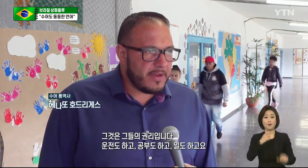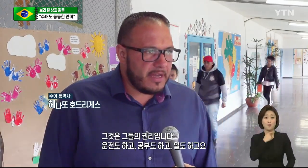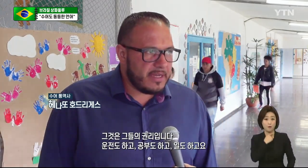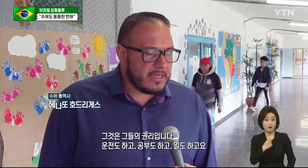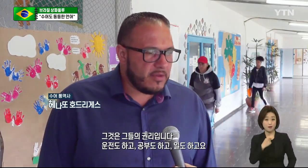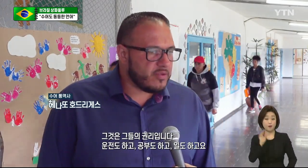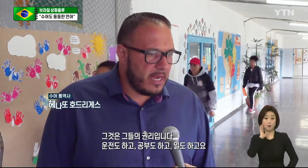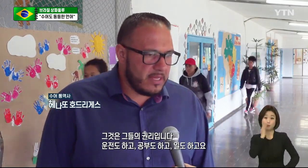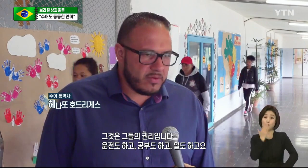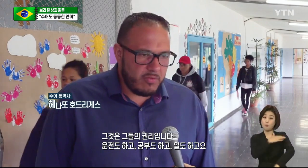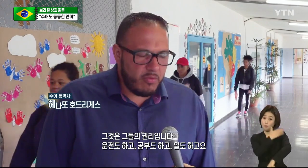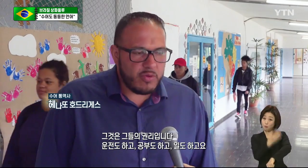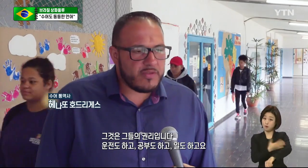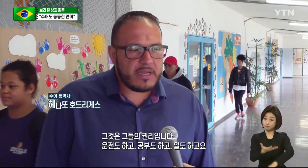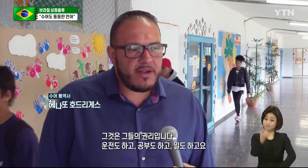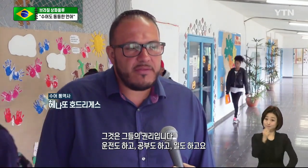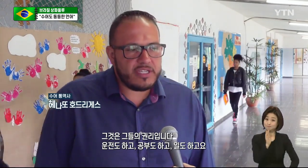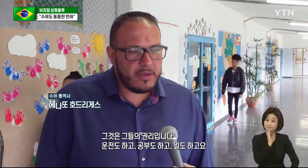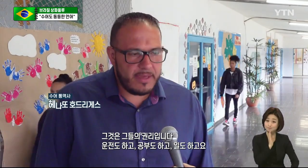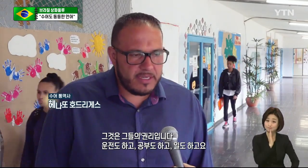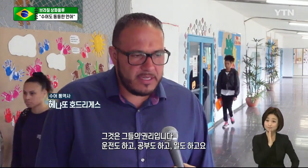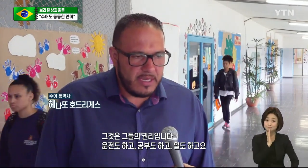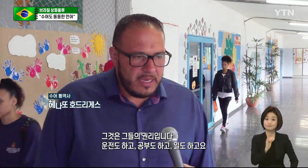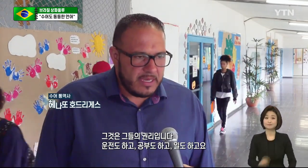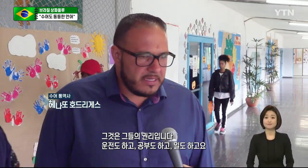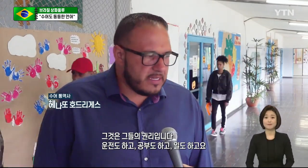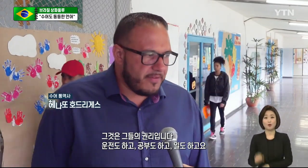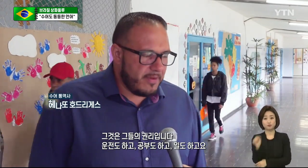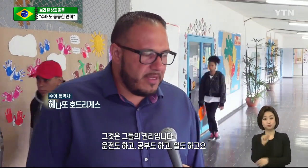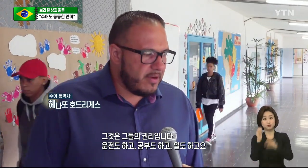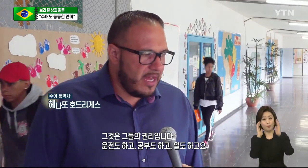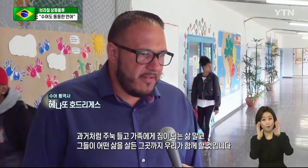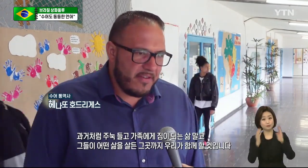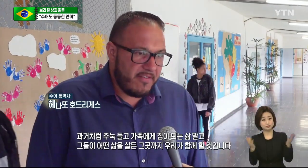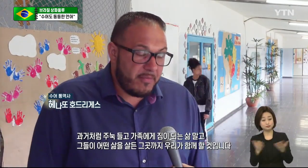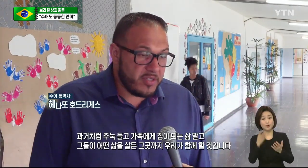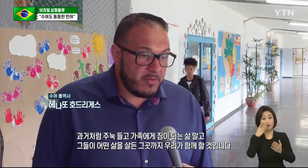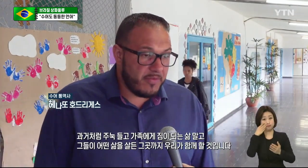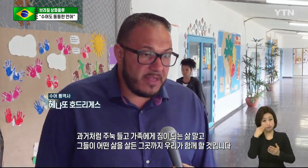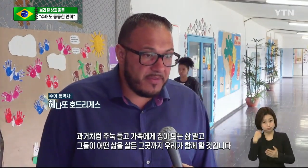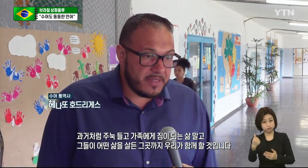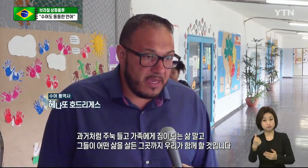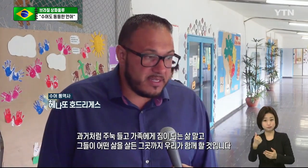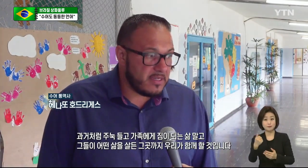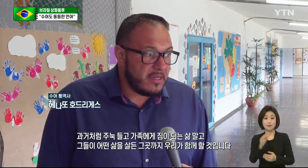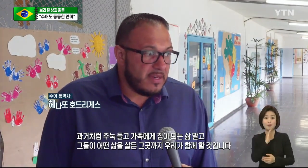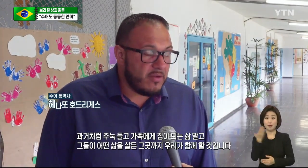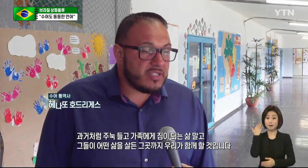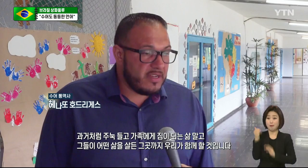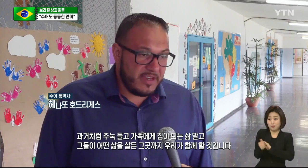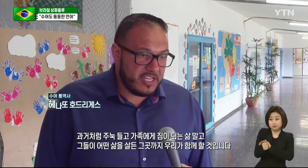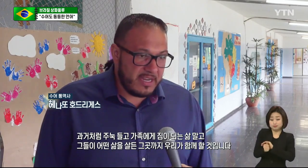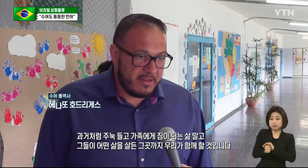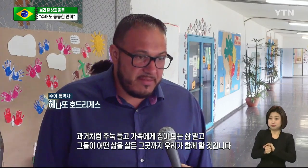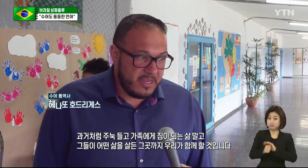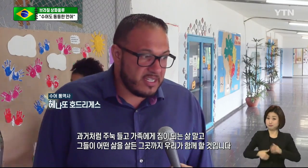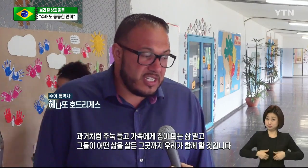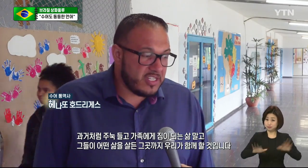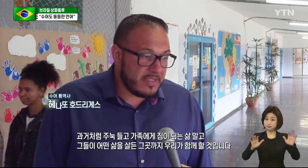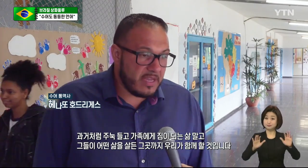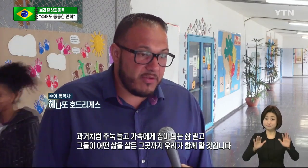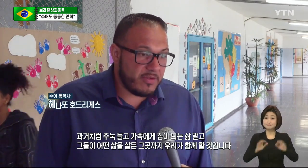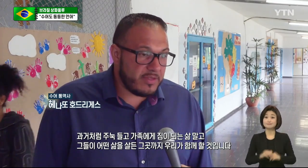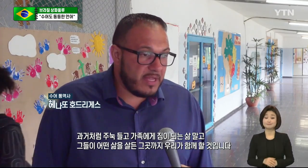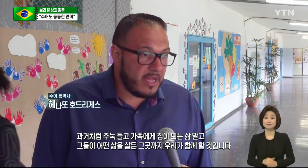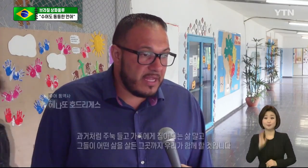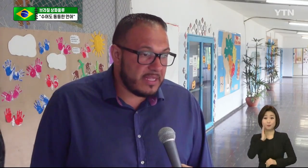e não ficar enclausurado como muitos ficavam antigamente, que às vezes a família olhava e falava, puxa, meu filho é deficiente, onde que ele vai chegar? Acho que a